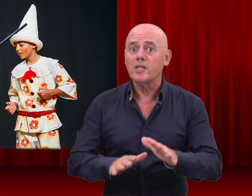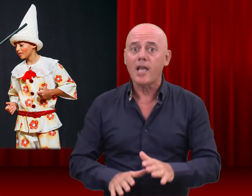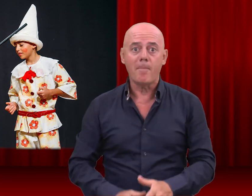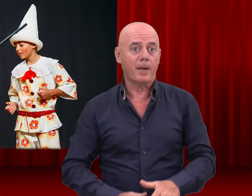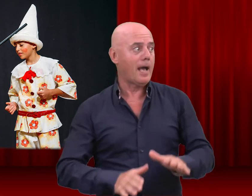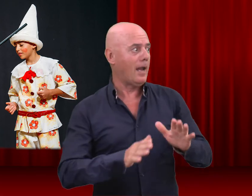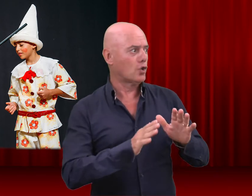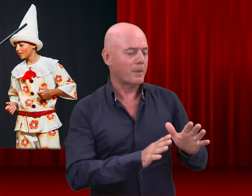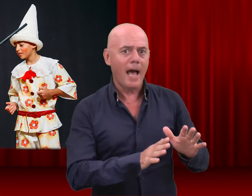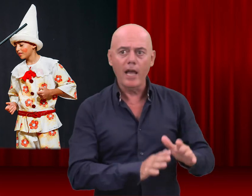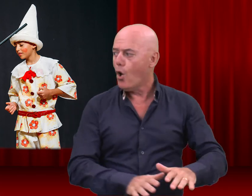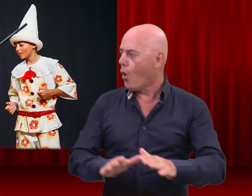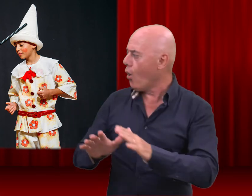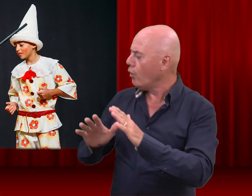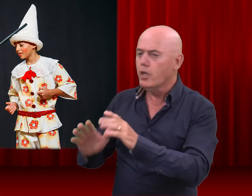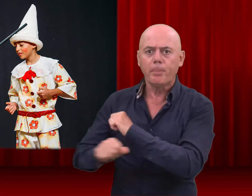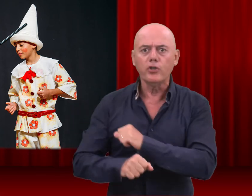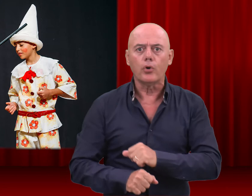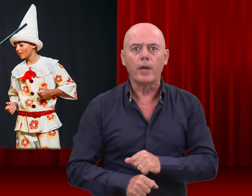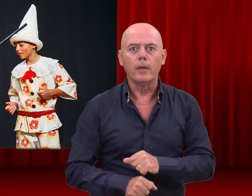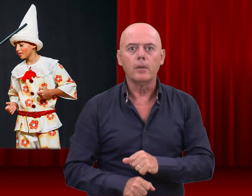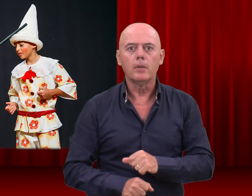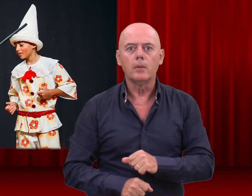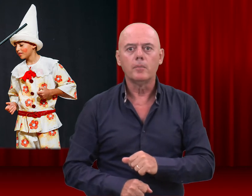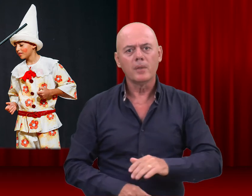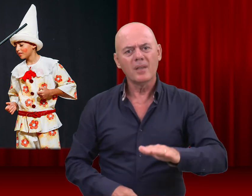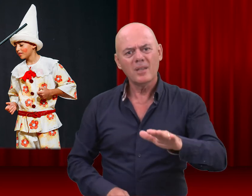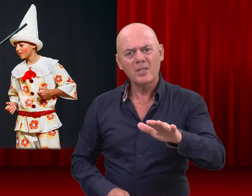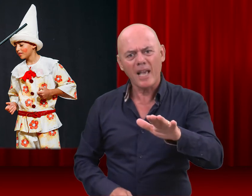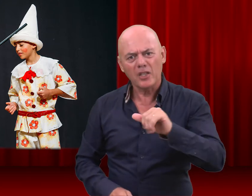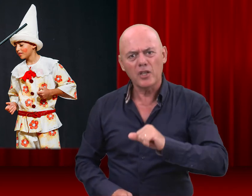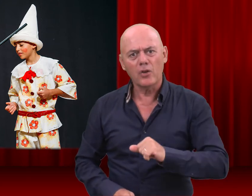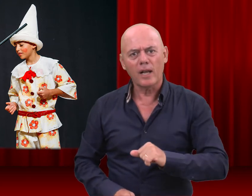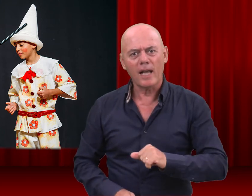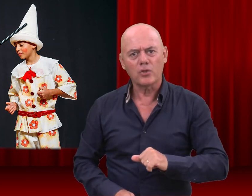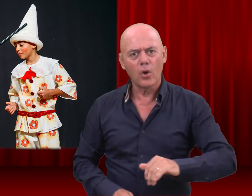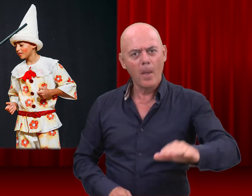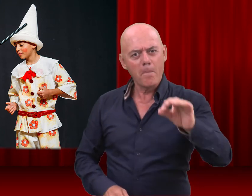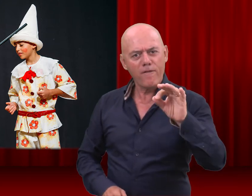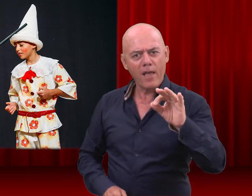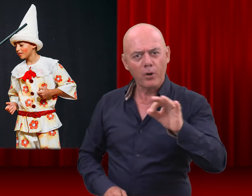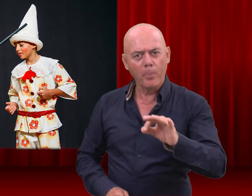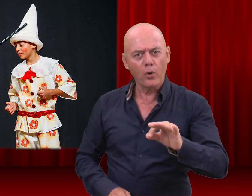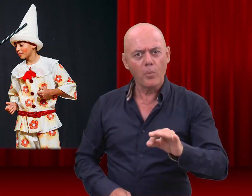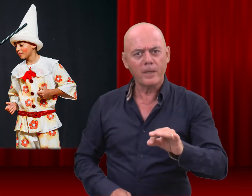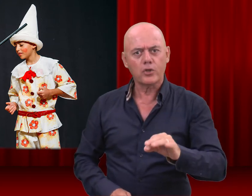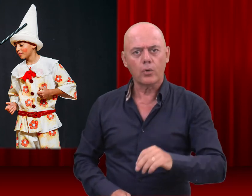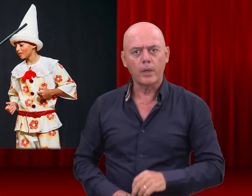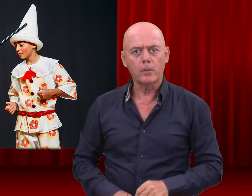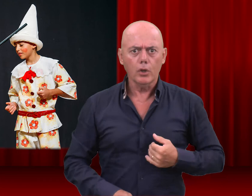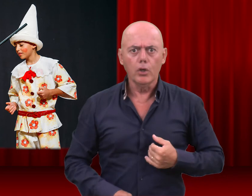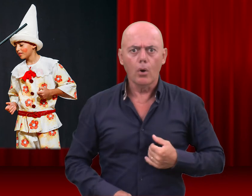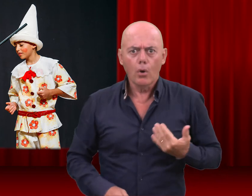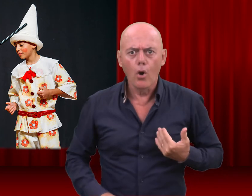finiscono quasi sempre all'ospedale o in prigione. Sai che ti dico, ragazzo? Mi fai proprio